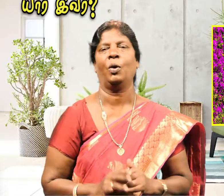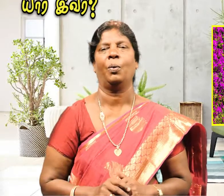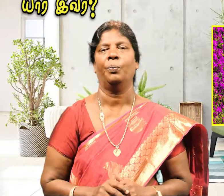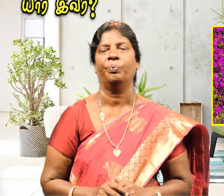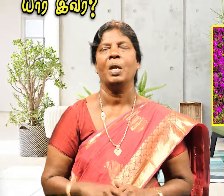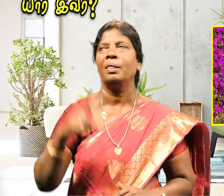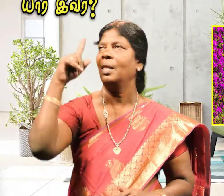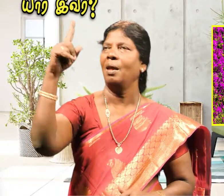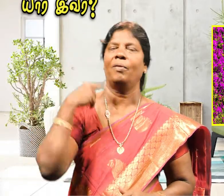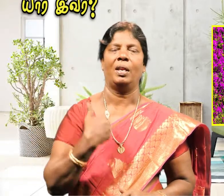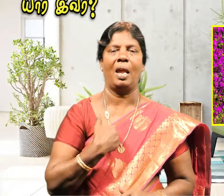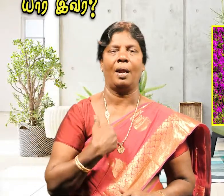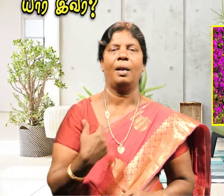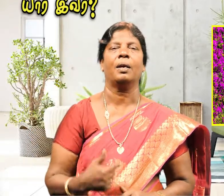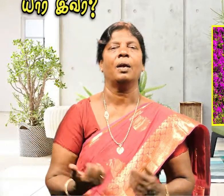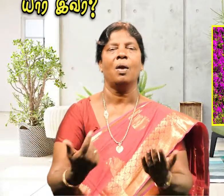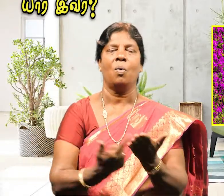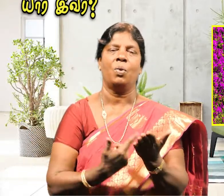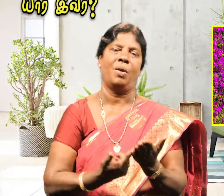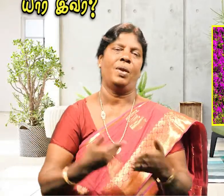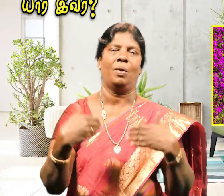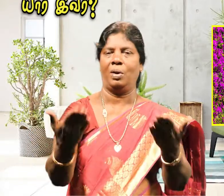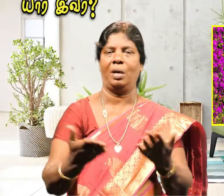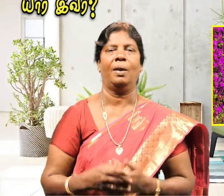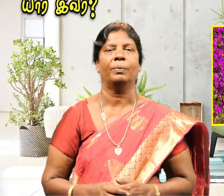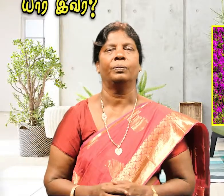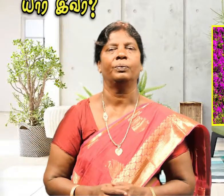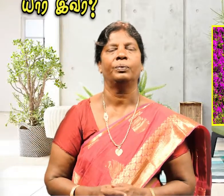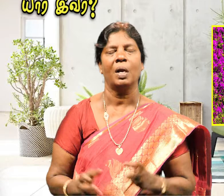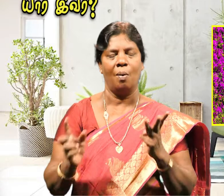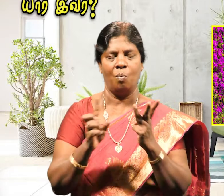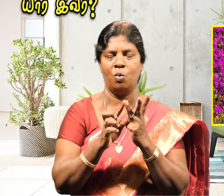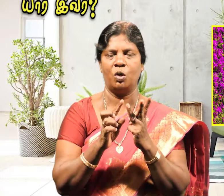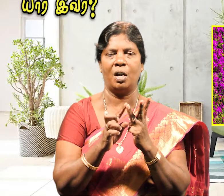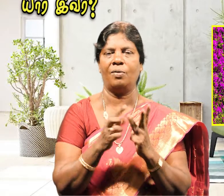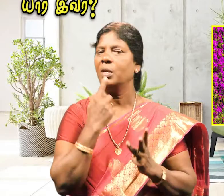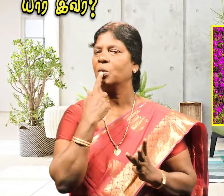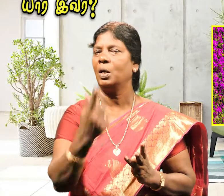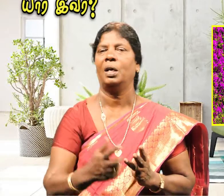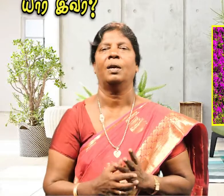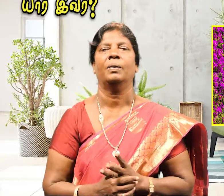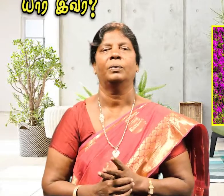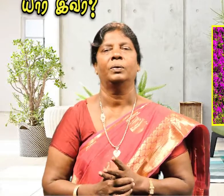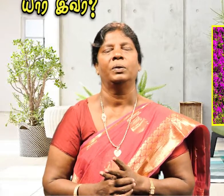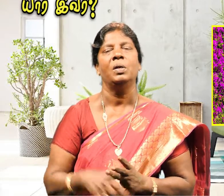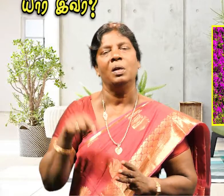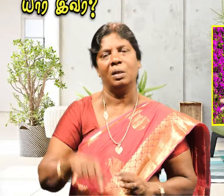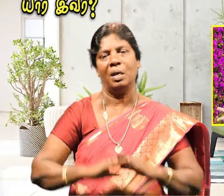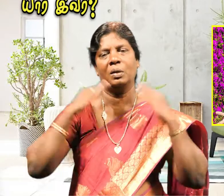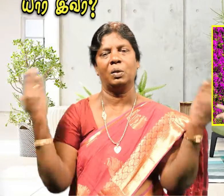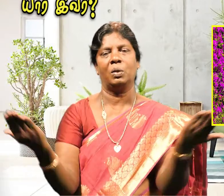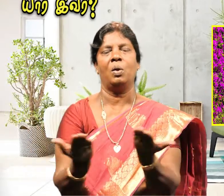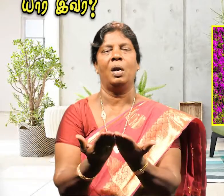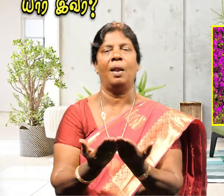ஆசீர்வாதமாக இருப்பதற்கு கடவுள் உதவி செய்கிறார். மூன்றாவதாக அவர் சொல்லுகிறார்,